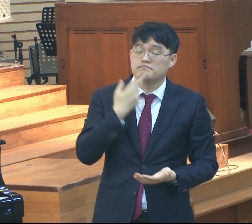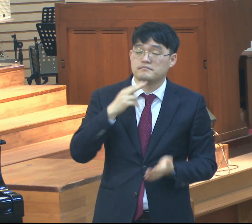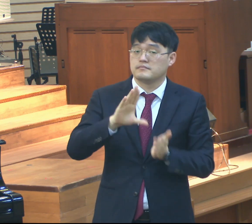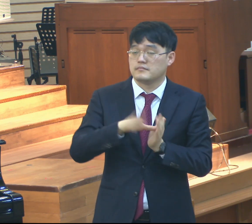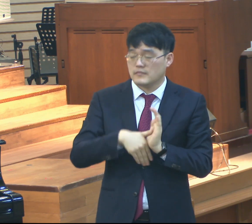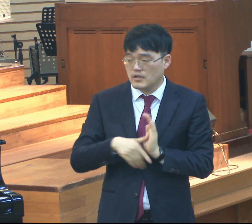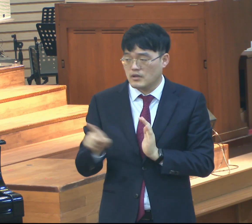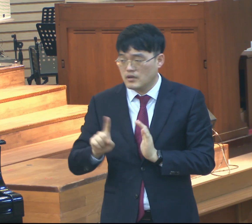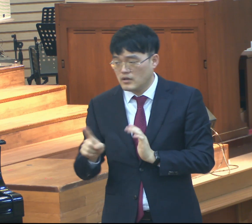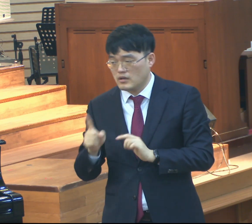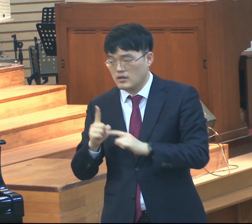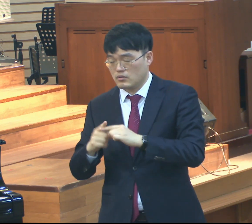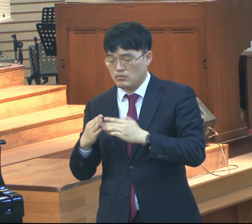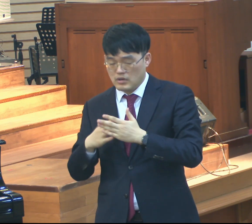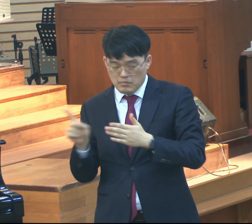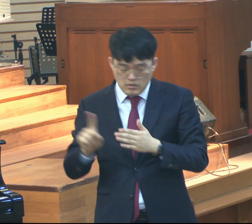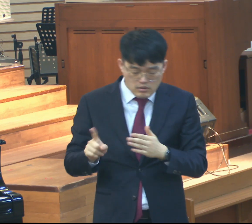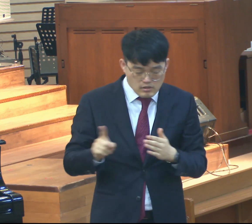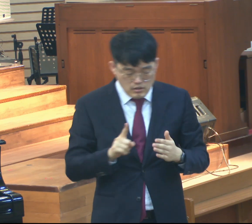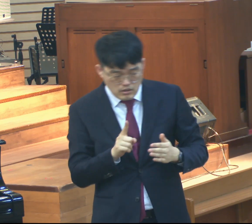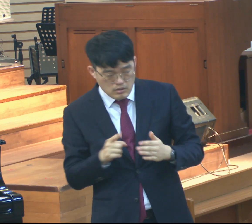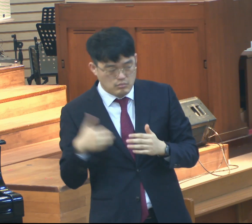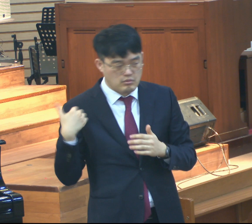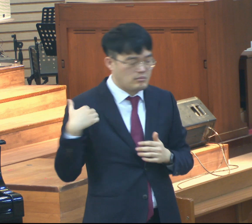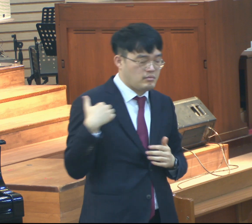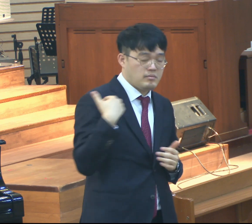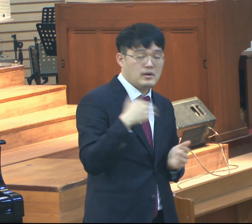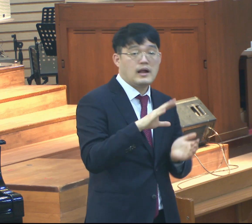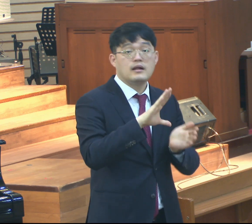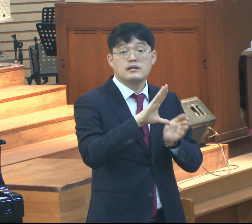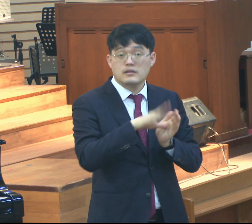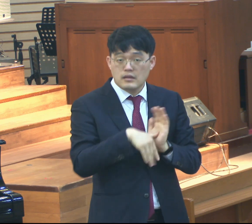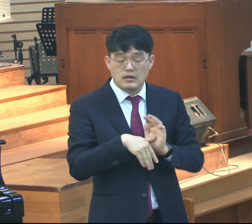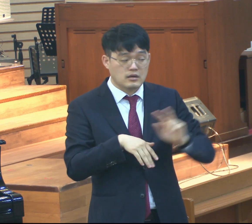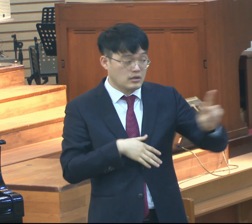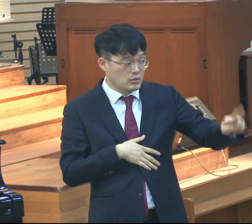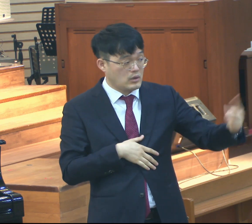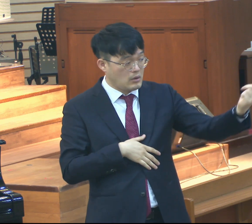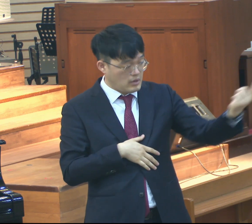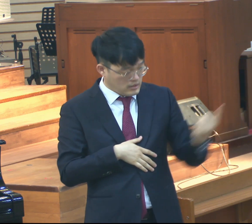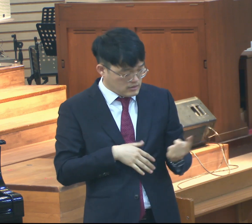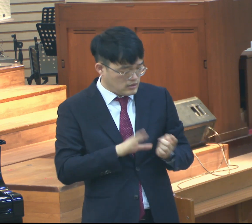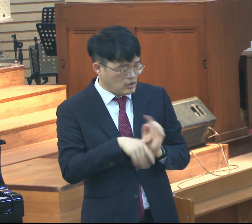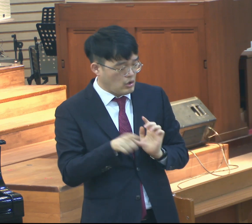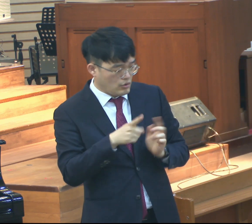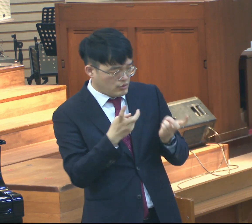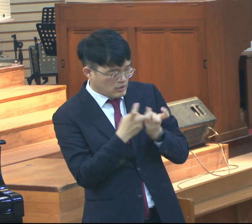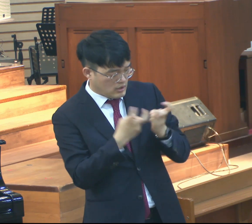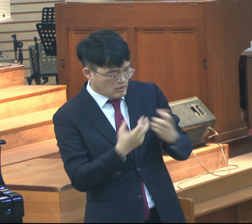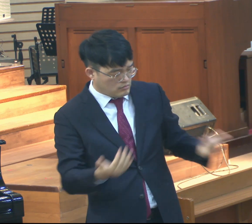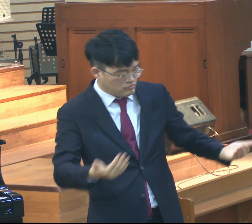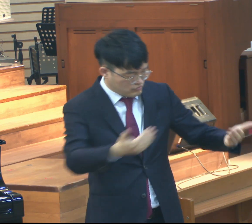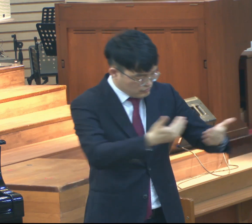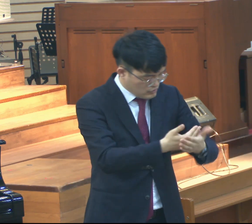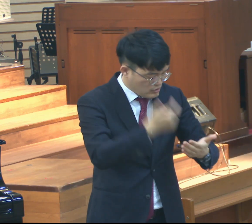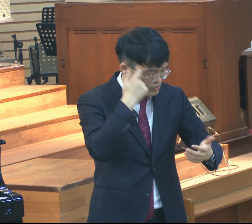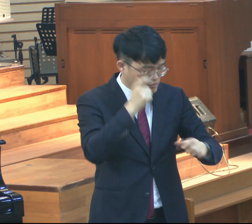교회로 돌아왔을 때 그들을 어떻게 해야 하느냐 하는 고민에 빠진 것입니다.